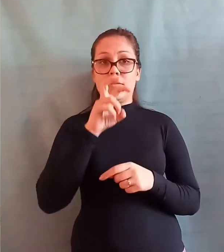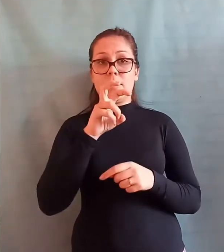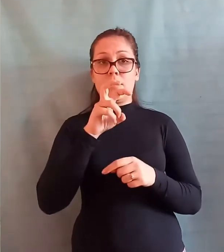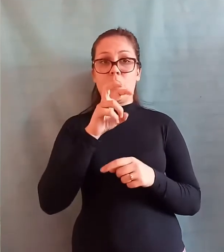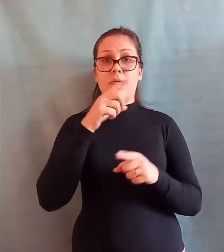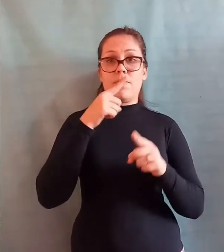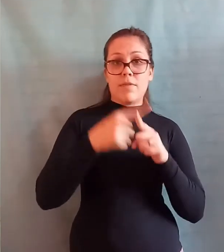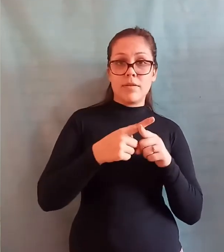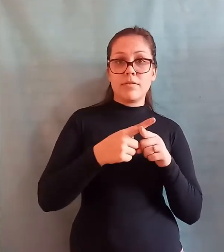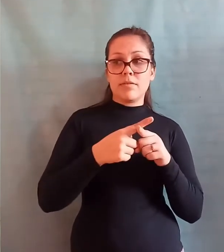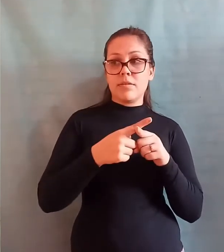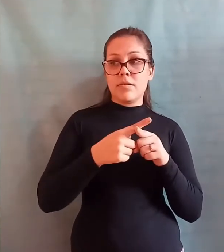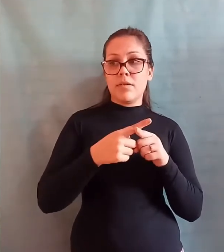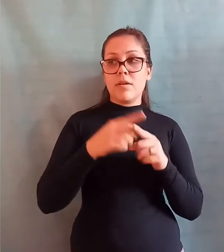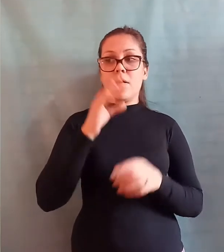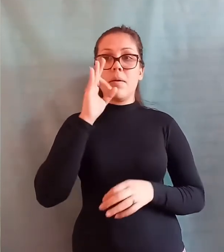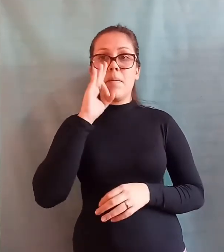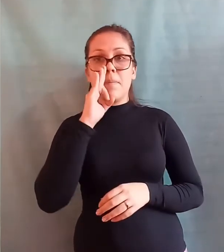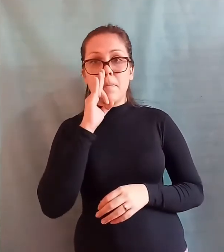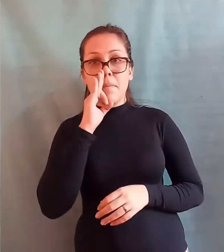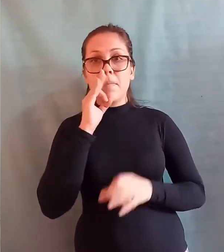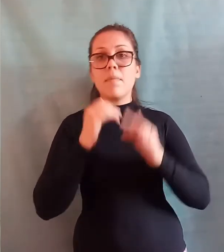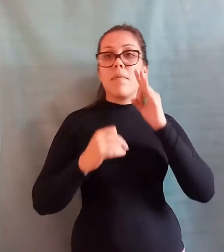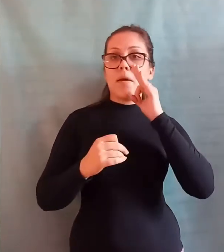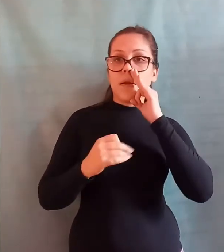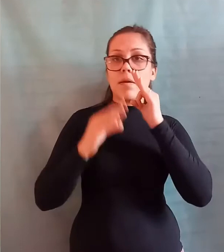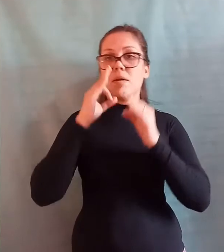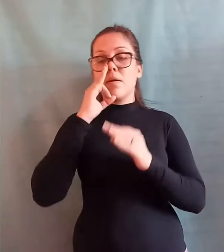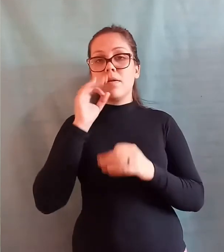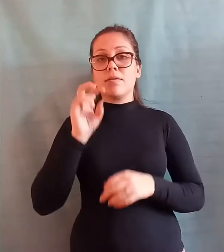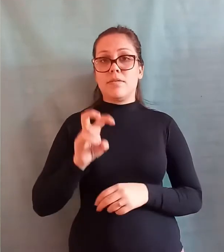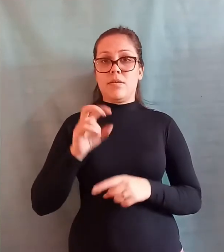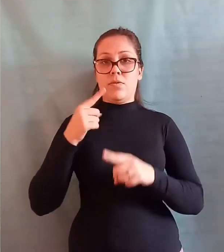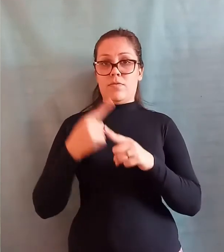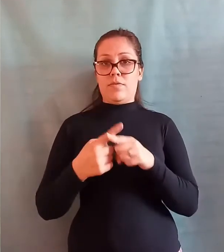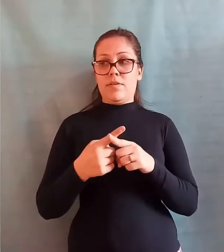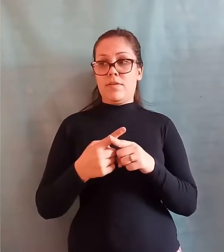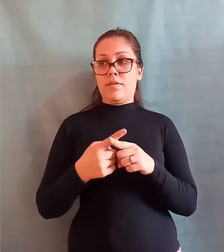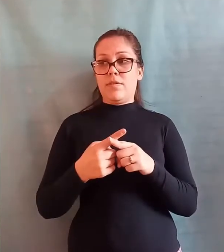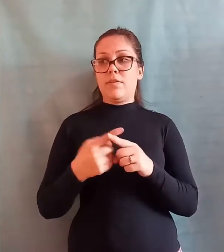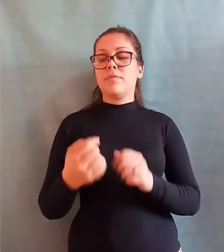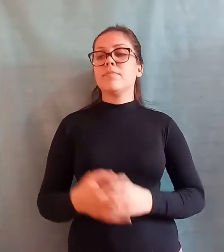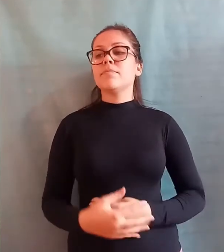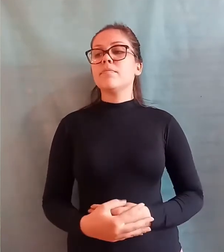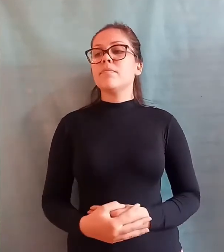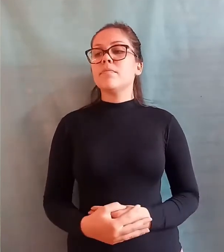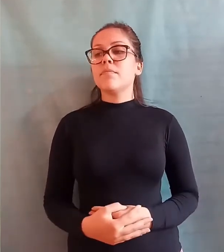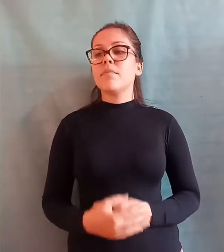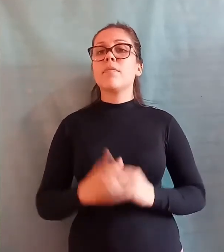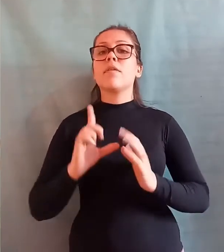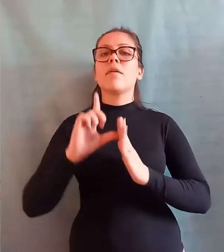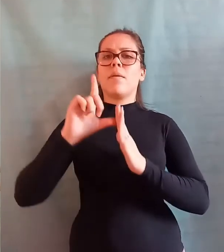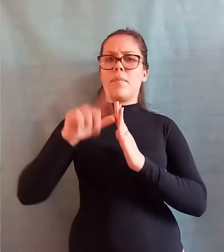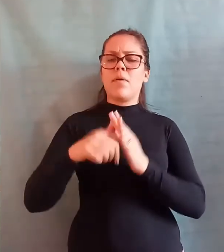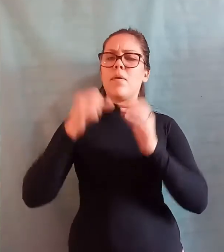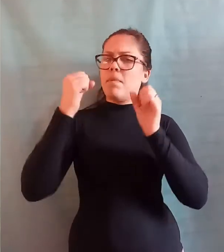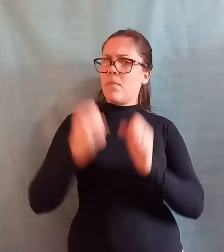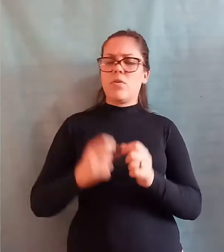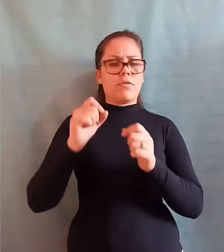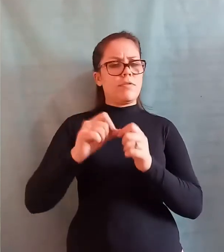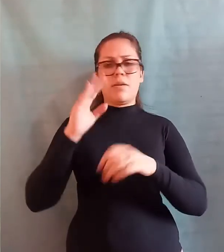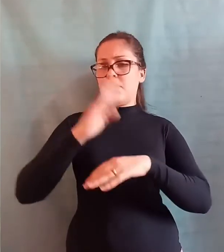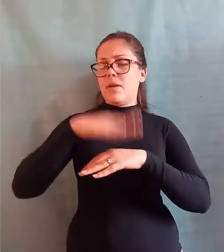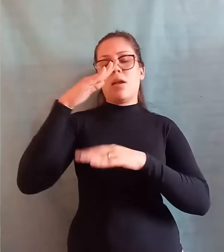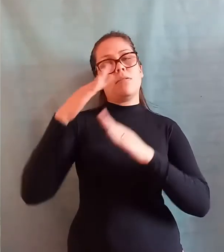ciclo fecha, né? Quando a minha mão volta para cá, quando eu inspirei e expirei pelas duas narinas. Eu vou fazer cinco com vocês. Depois vocês podem